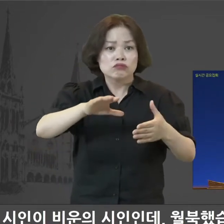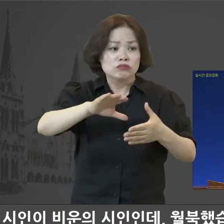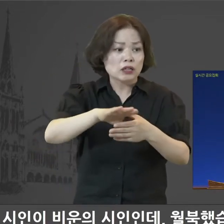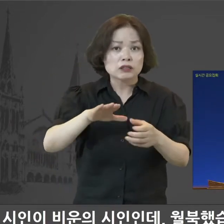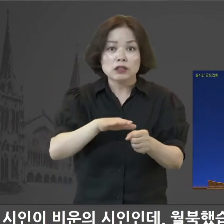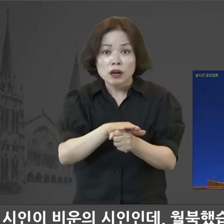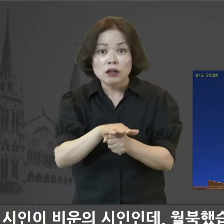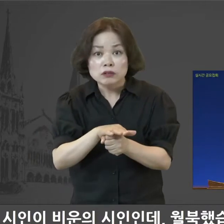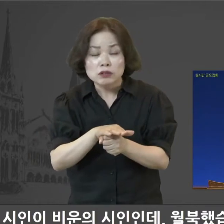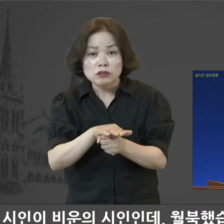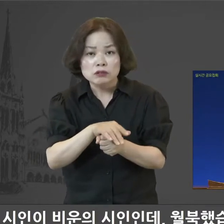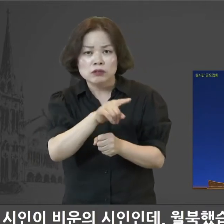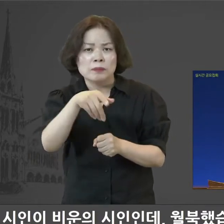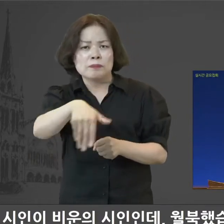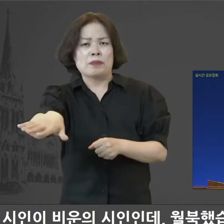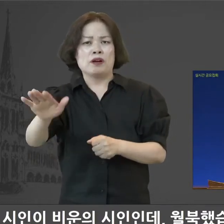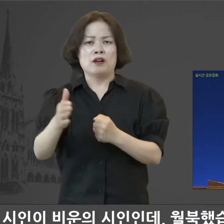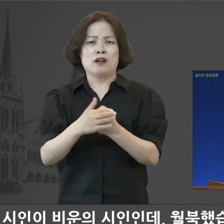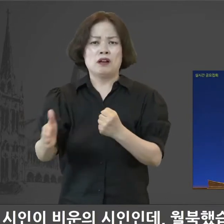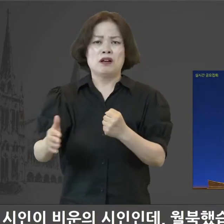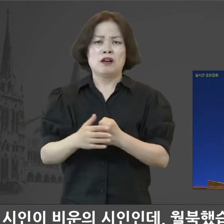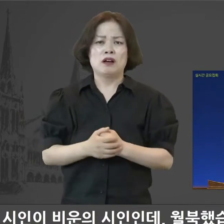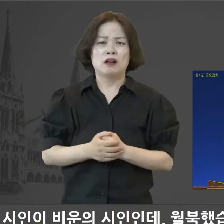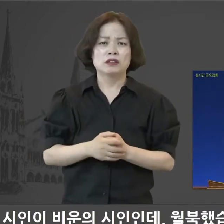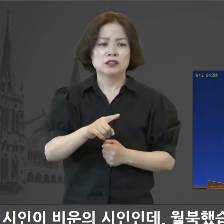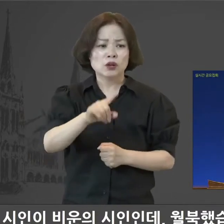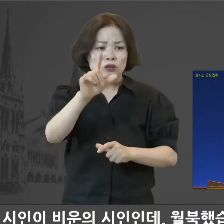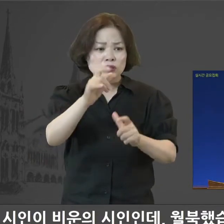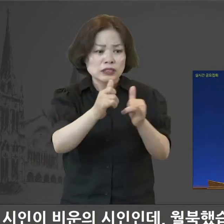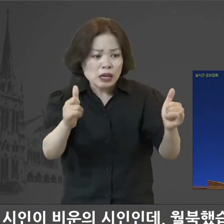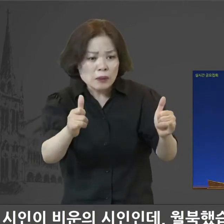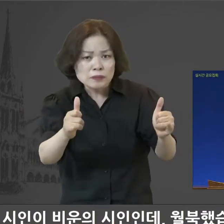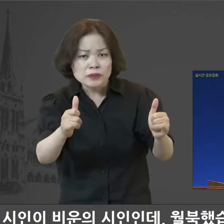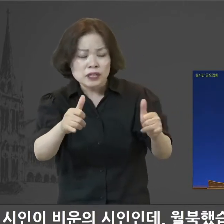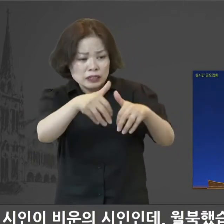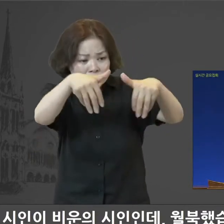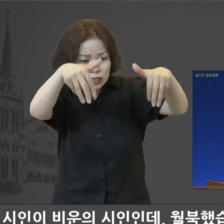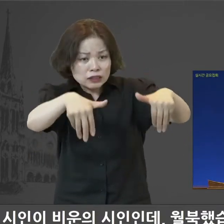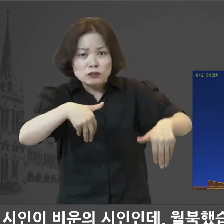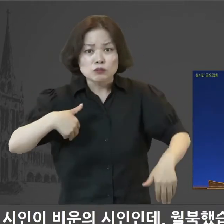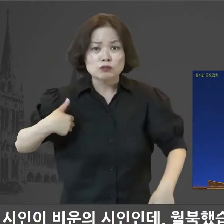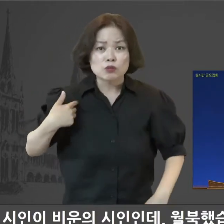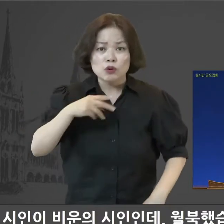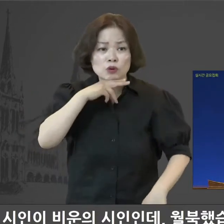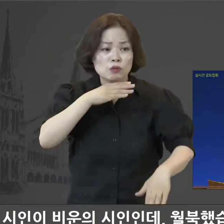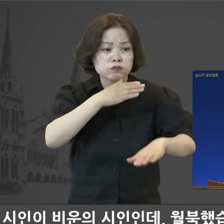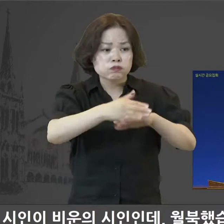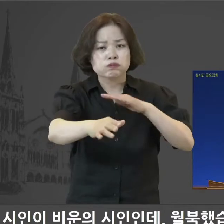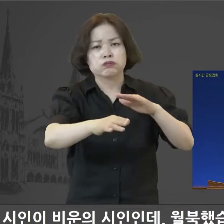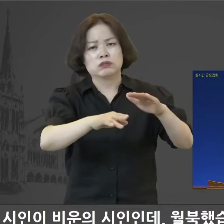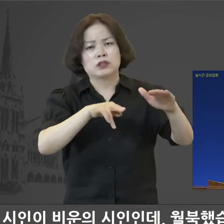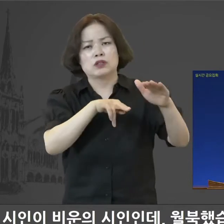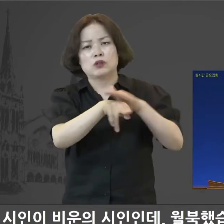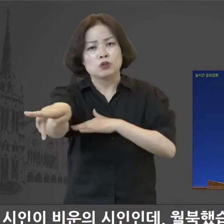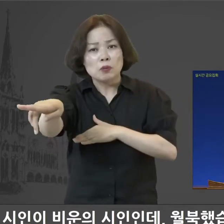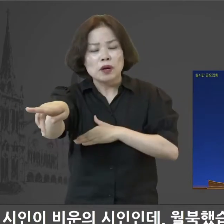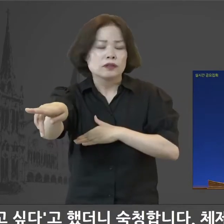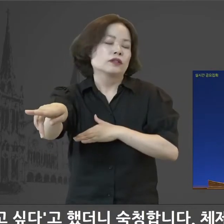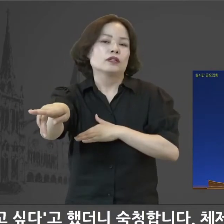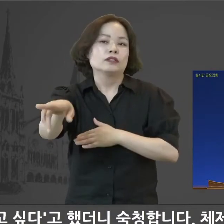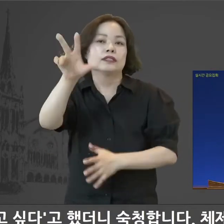사랑해 이랬더니 숙청당합니다. 그러니까 그런 사람들이고 그런 체제인지 모르고 월북하신 게 실수지만,